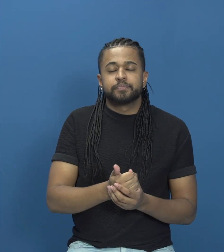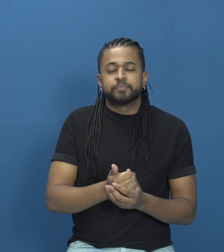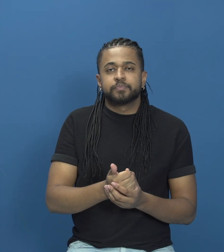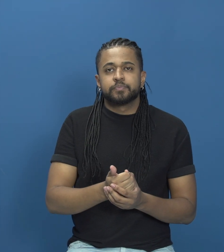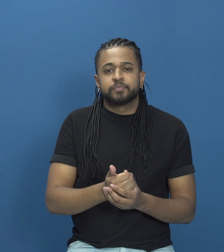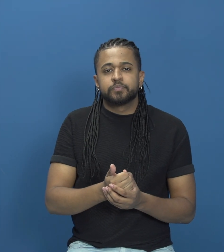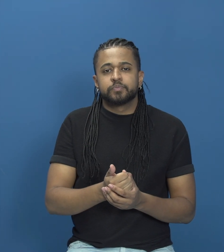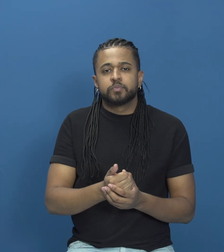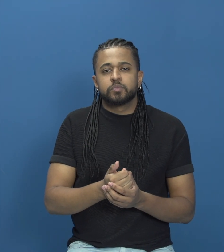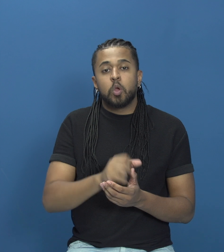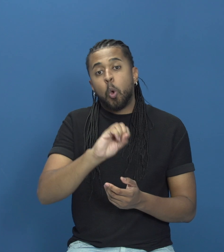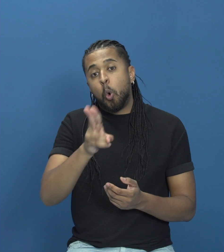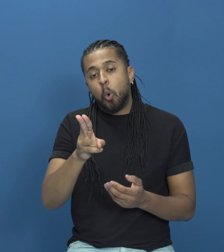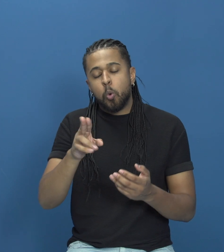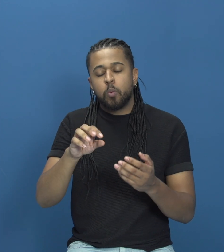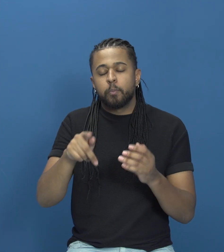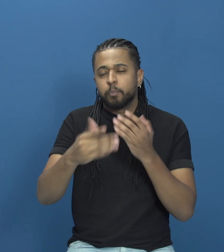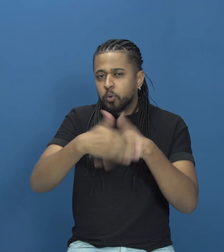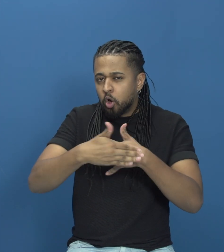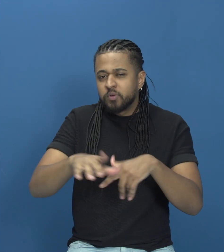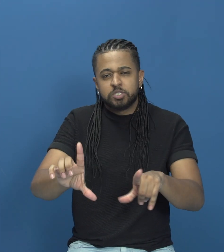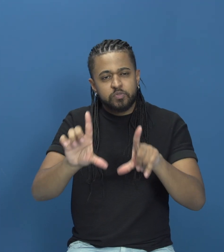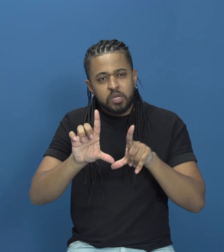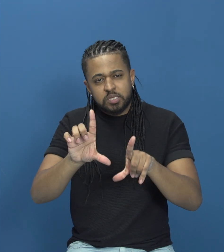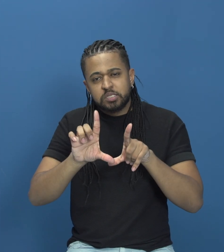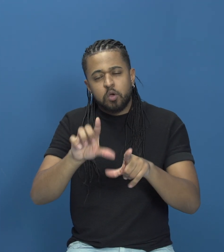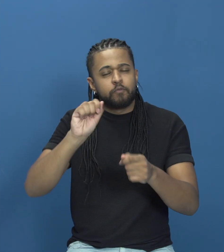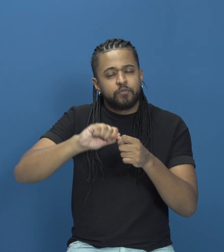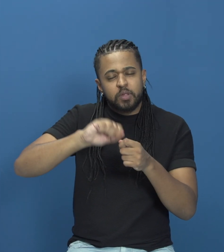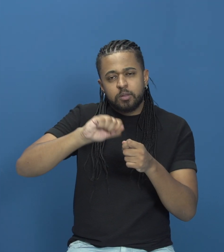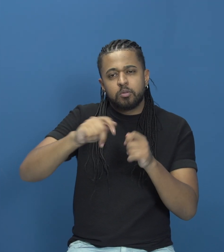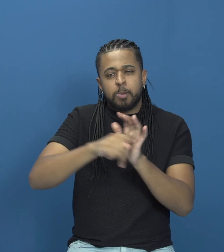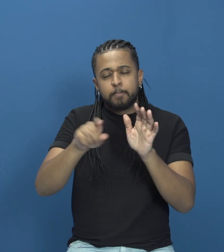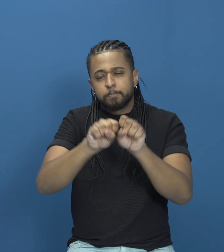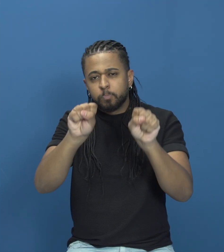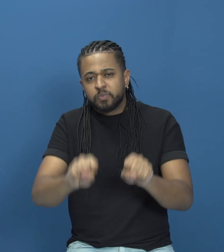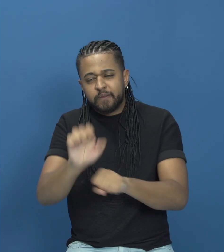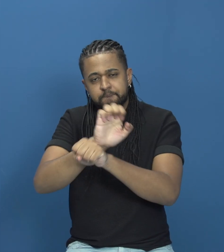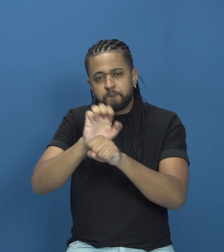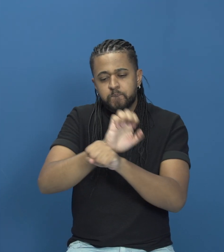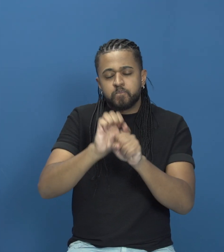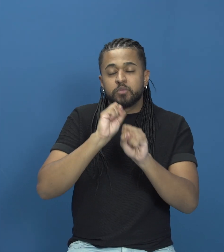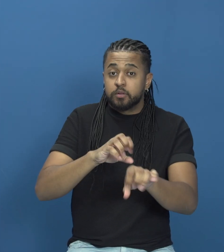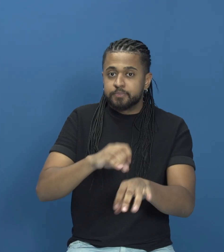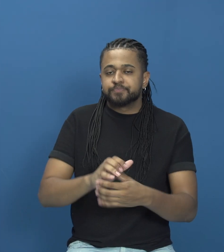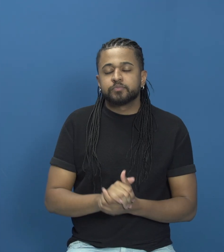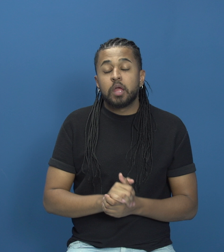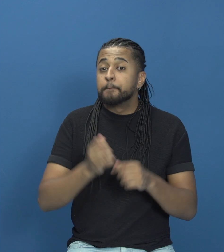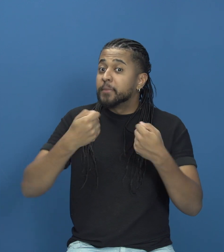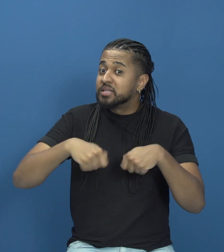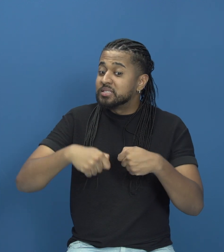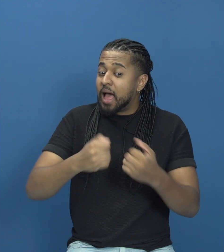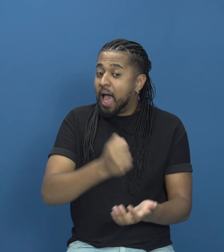Adultos, ENSEJA, ou de exames de certificação realizados pelos sistemas estaduais de ensino,